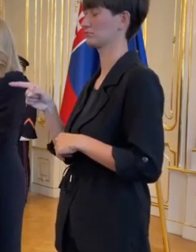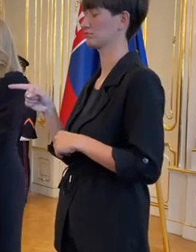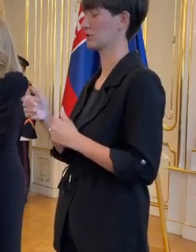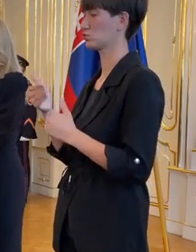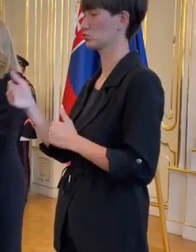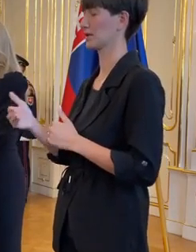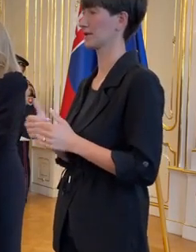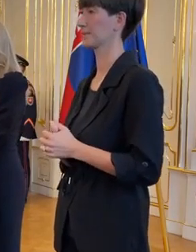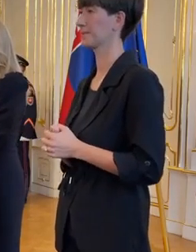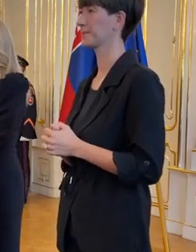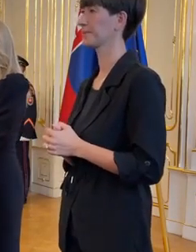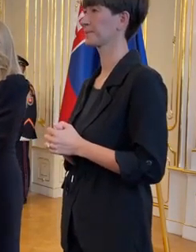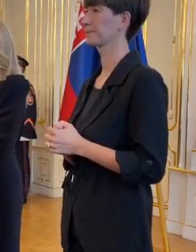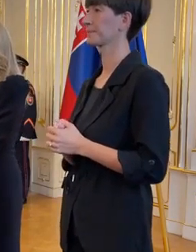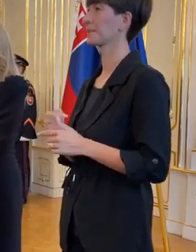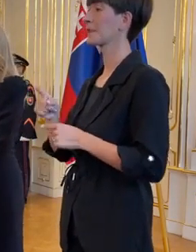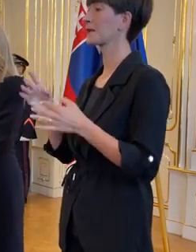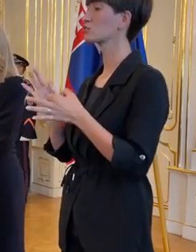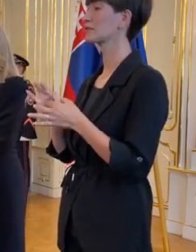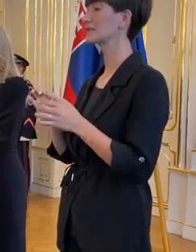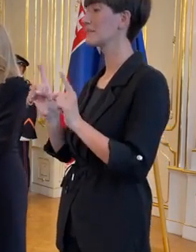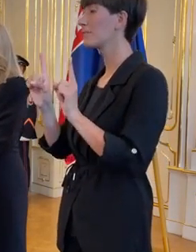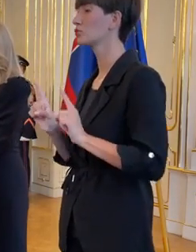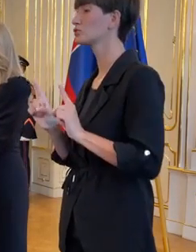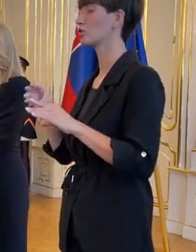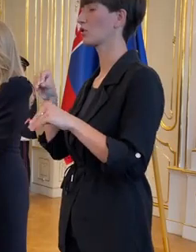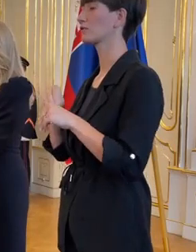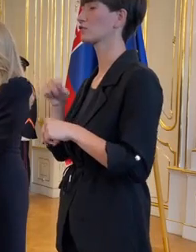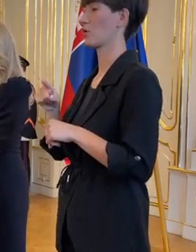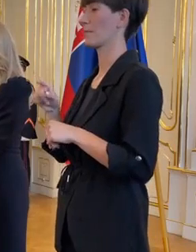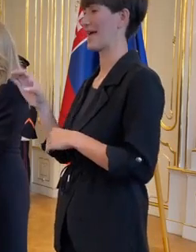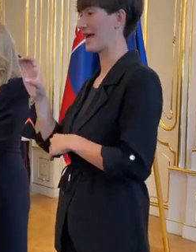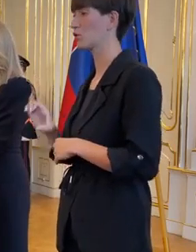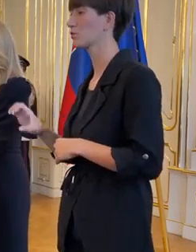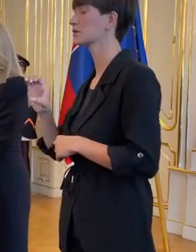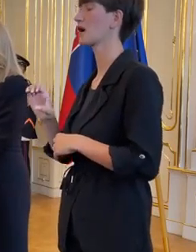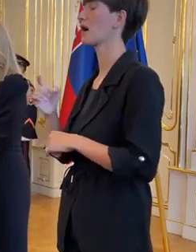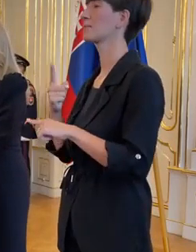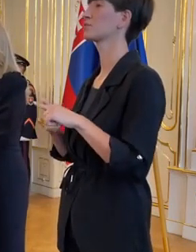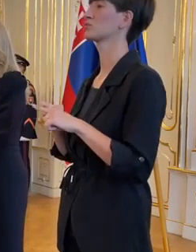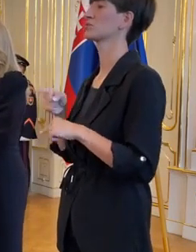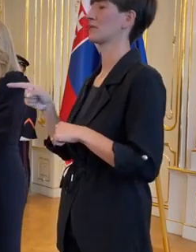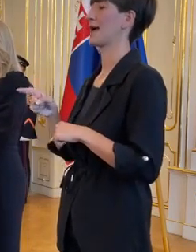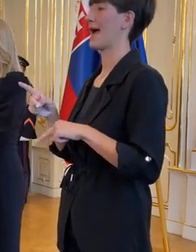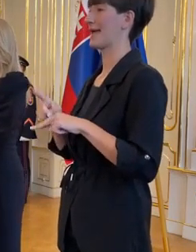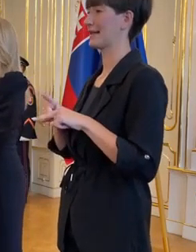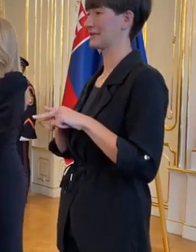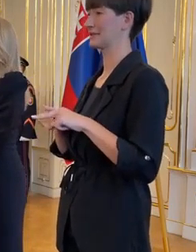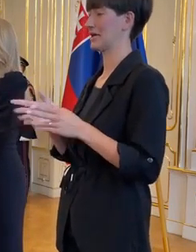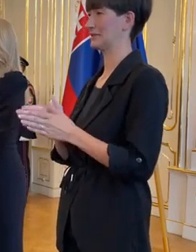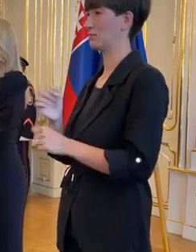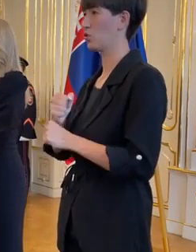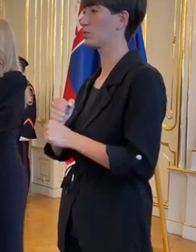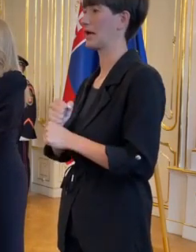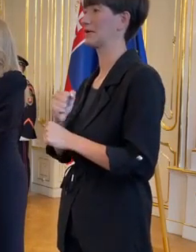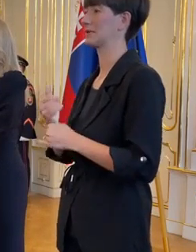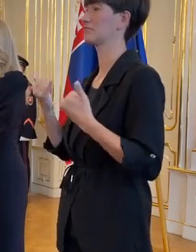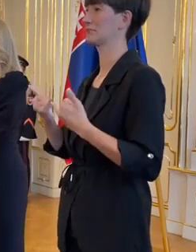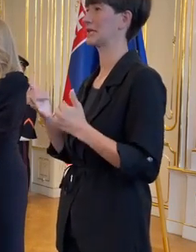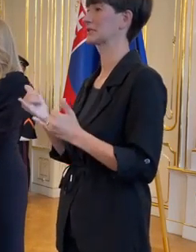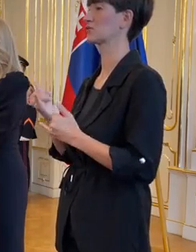Naše postoje k európskej a transatlantickej spolupráci dnes nie sú do počtu a u našich partnerov